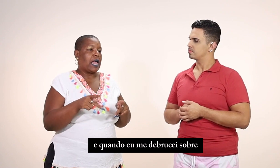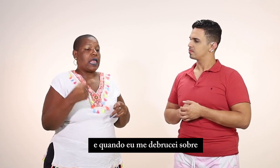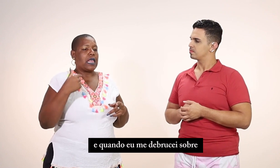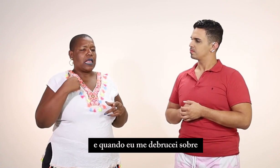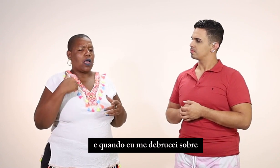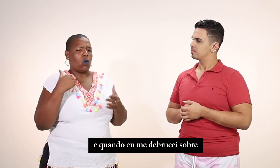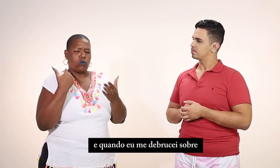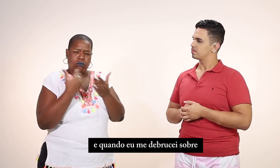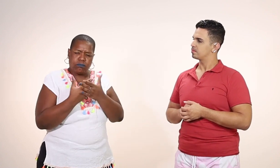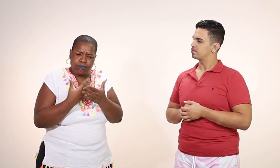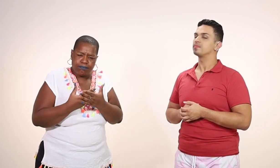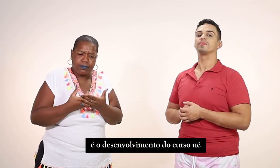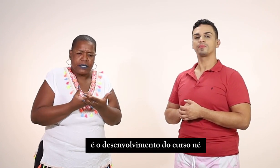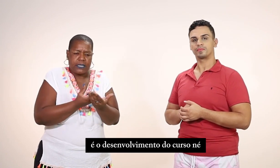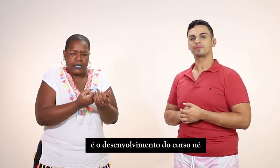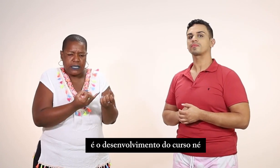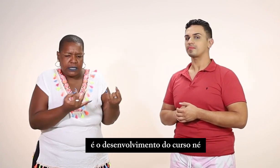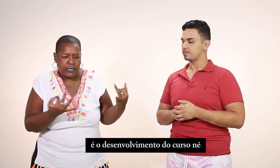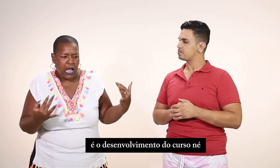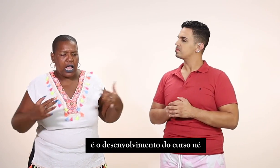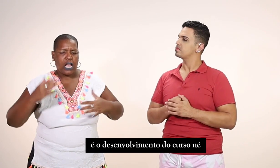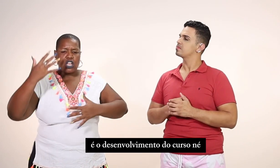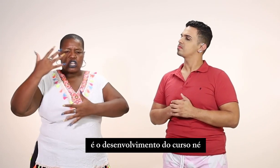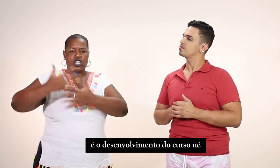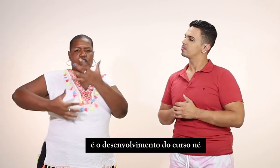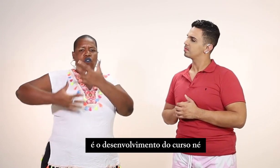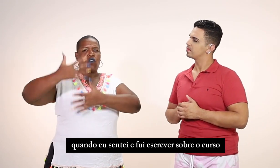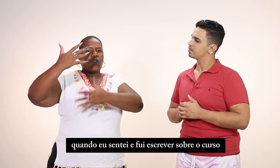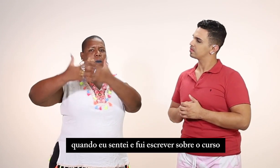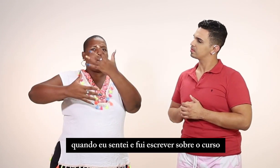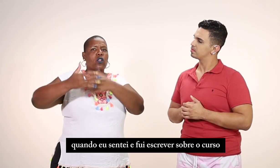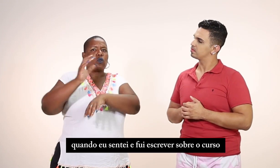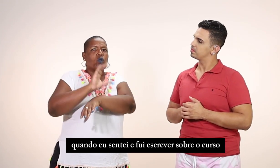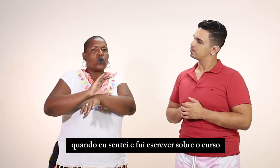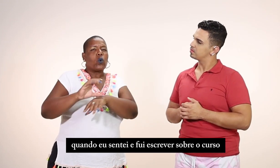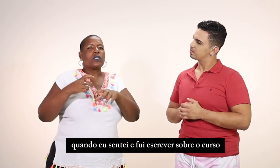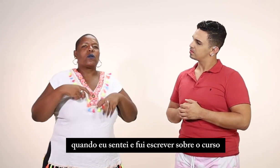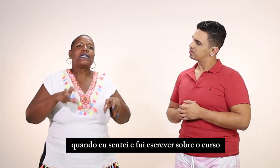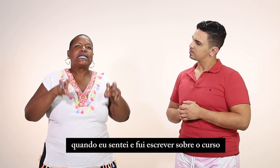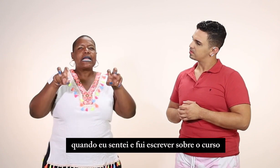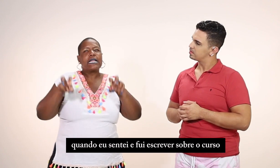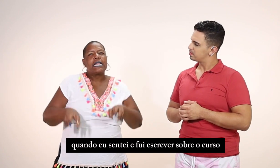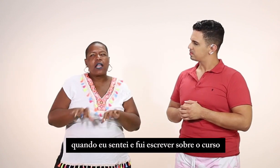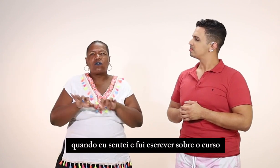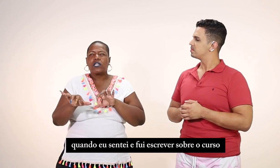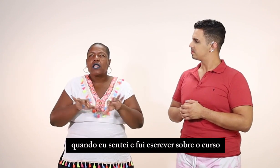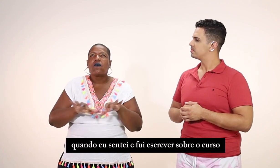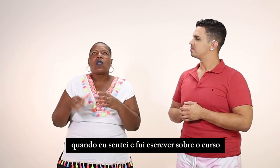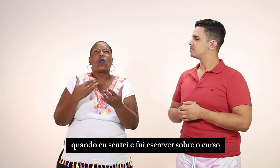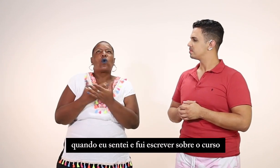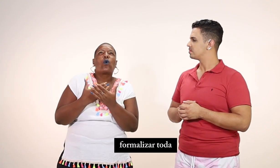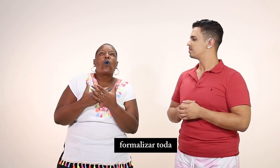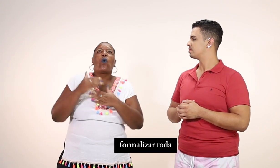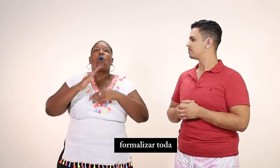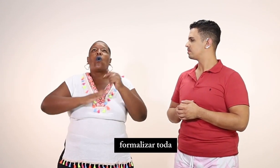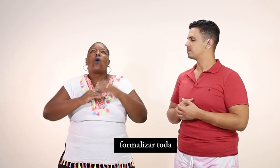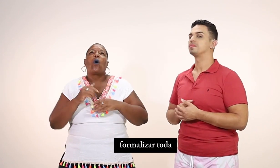debrucei sobre o desenvolvimento do curso, né, quando eu sentei e fui escrever sobre o curso, formalizar